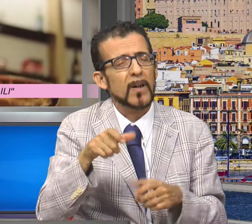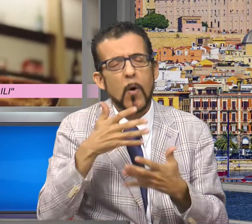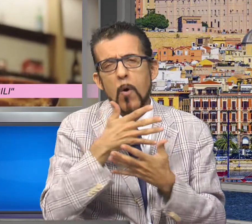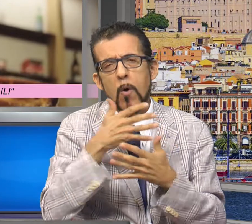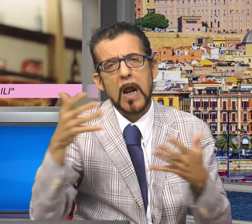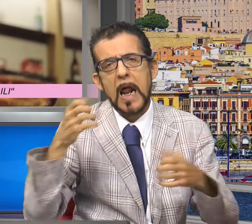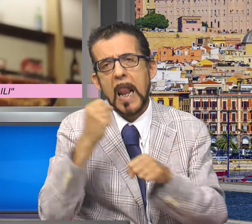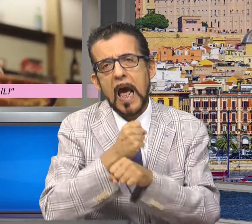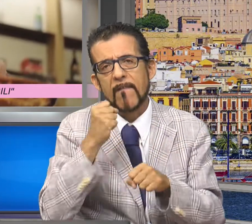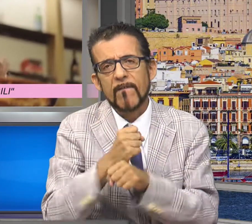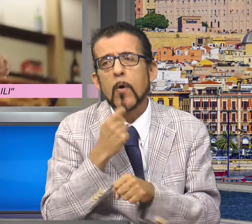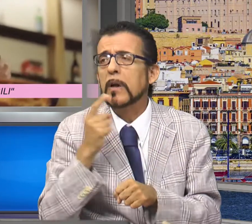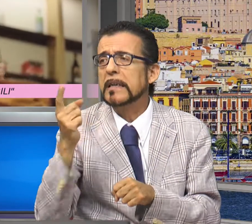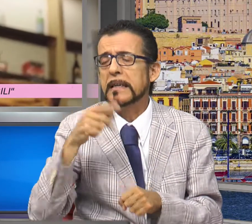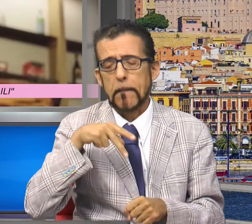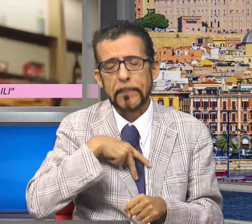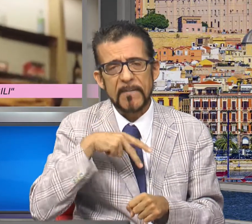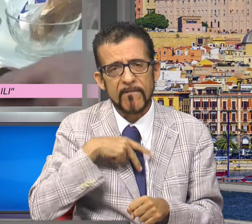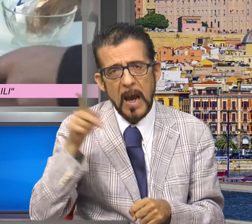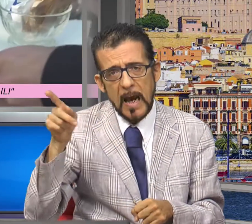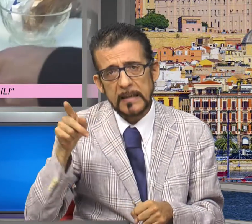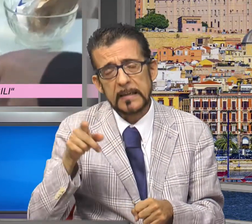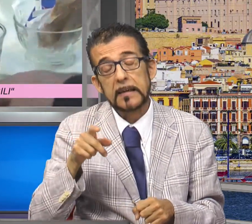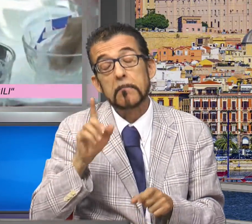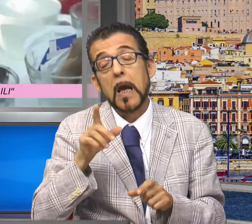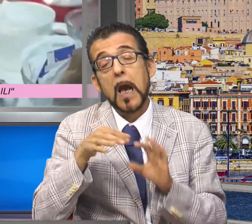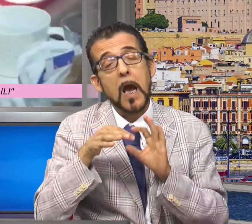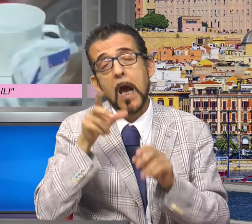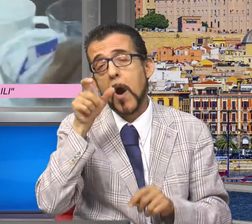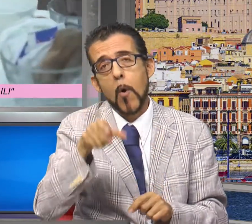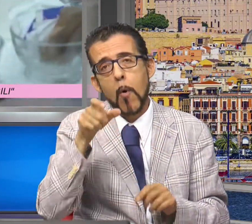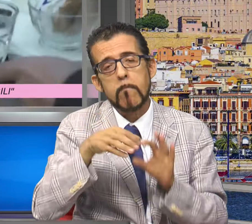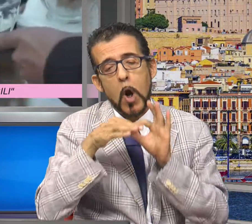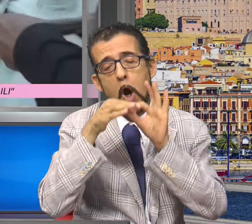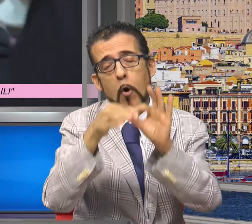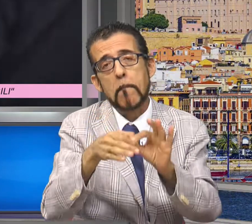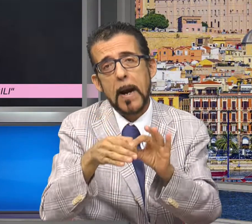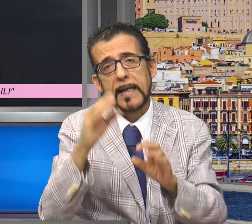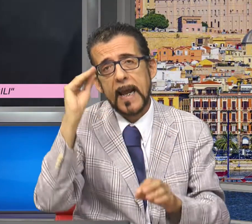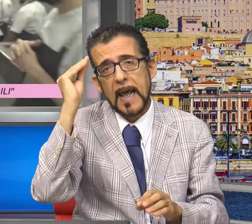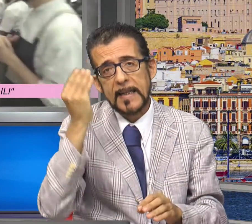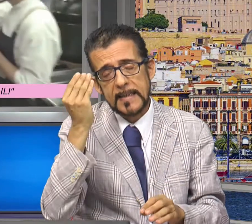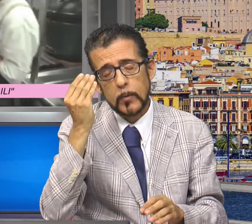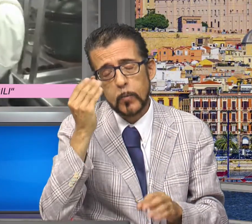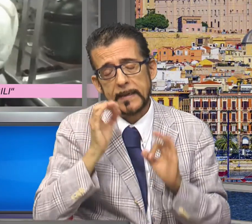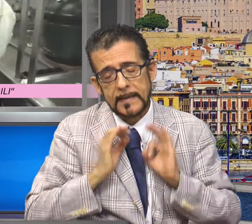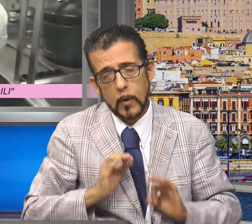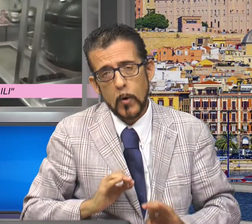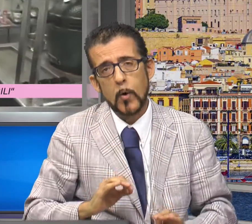ma accompagnati ovviamente dalle istituzioni, perché altrimenti è impossibile, senza il supporto di regione e istituti di formazione fino ad